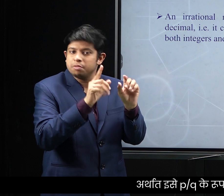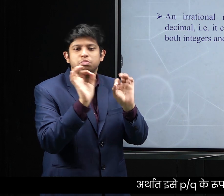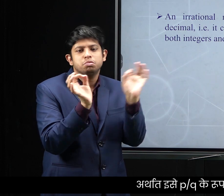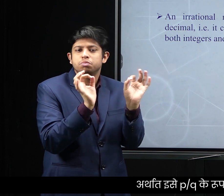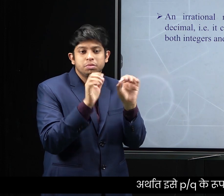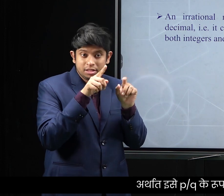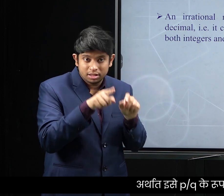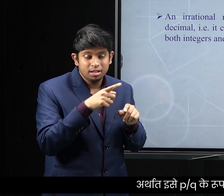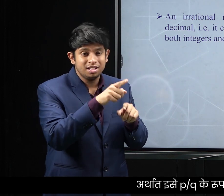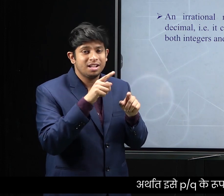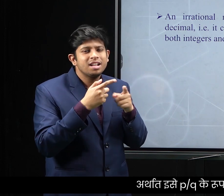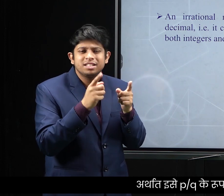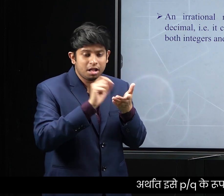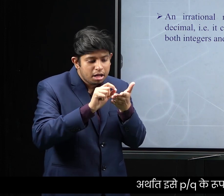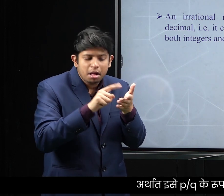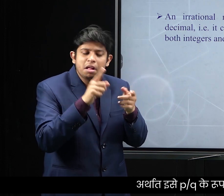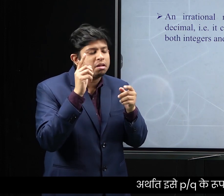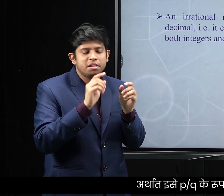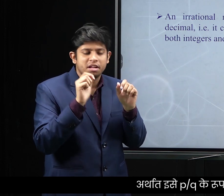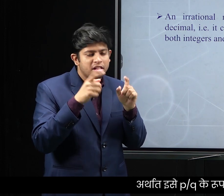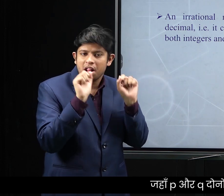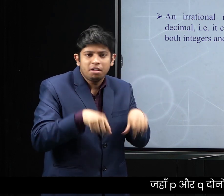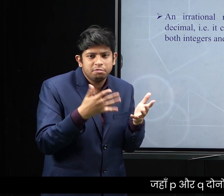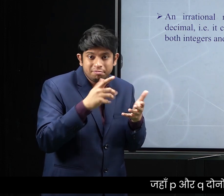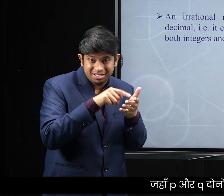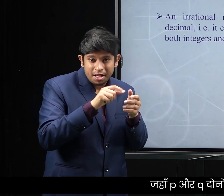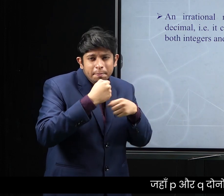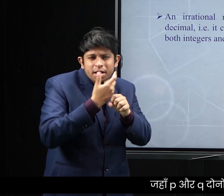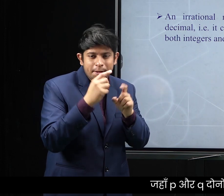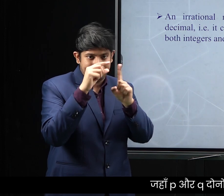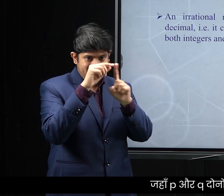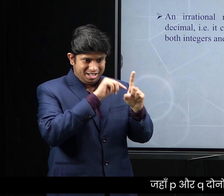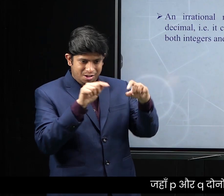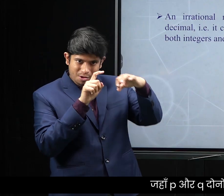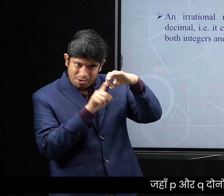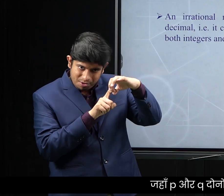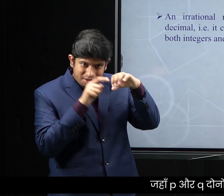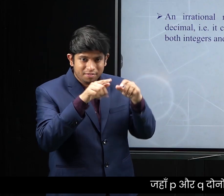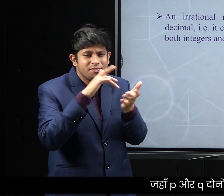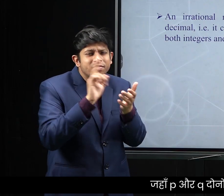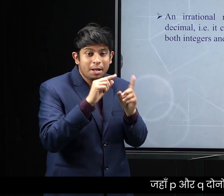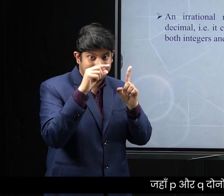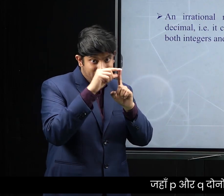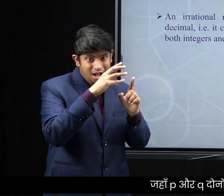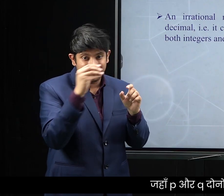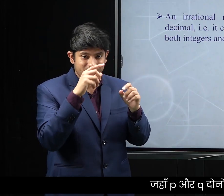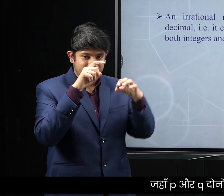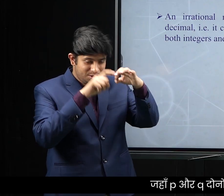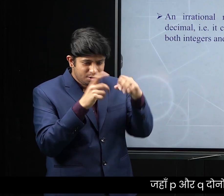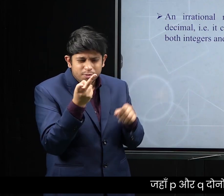के रूप में नहीं लिखा जा सकता है। यहाँ जहाँ P और Q दोनों पूर्णांक हैं और Q is